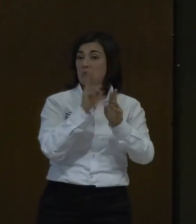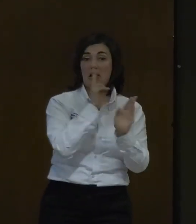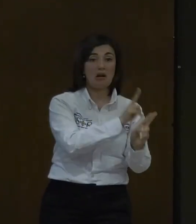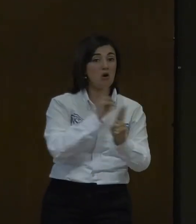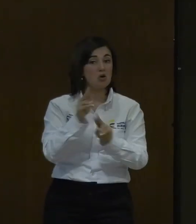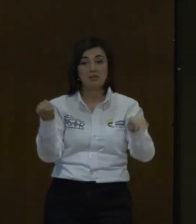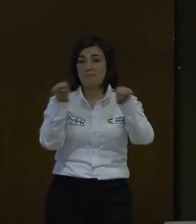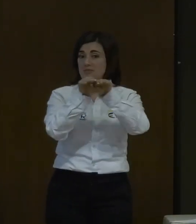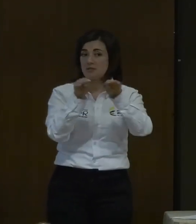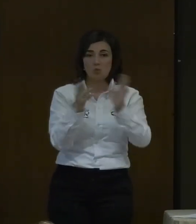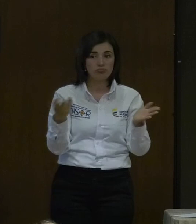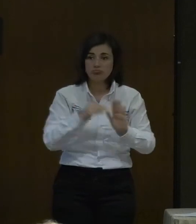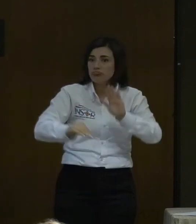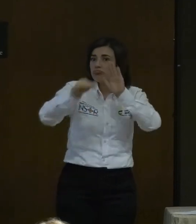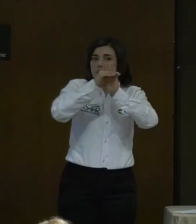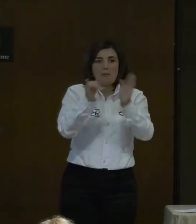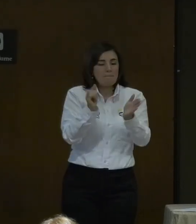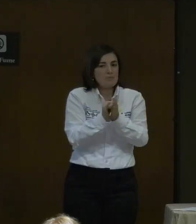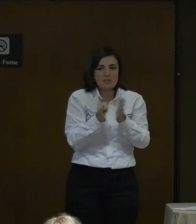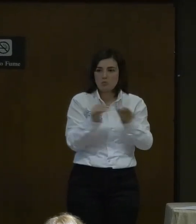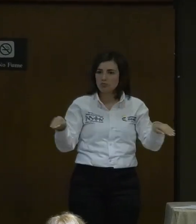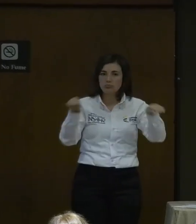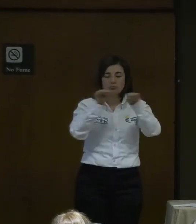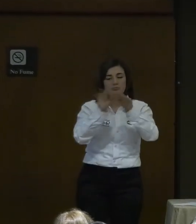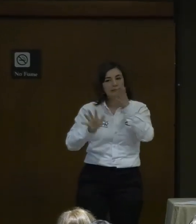reconocimiento y reconocer el mismo estatus.